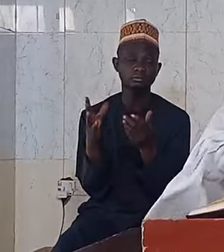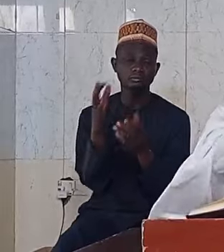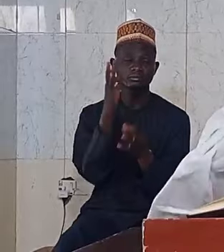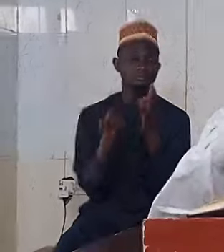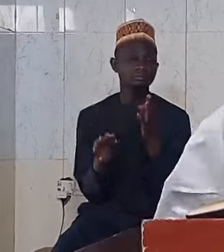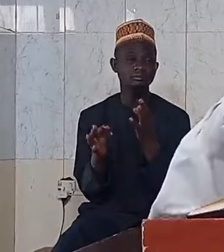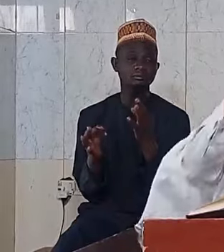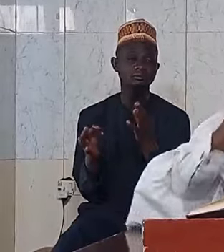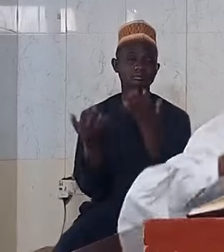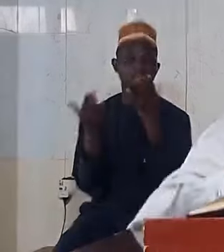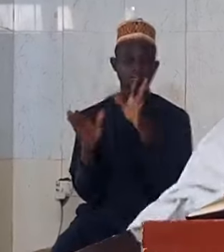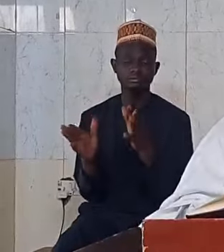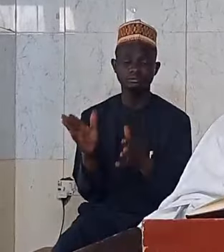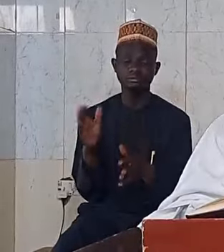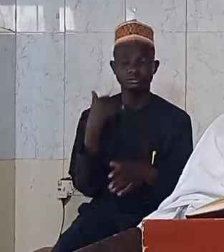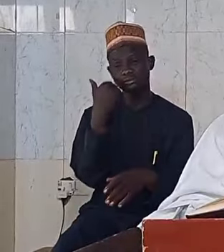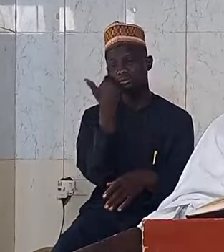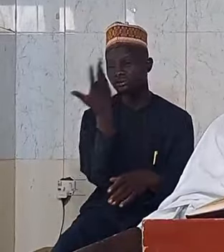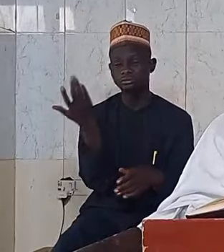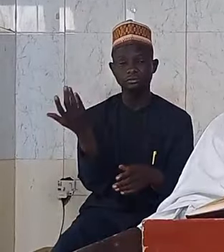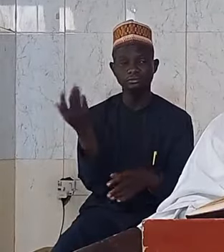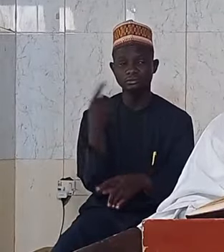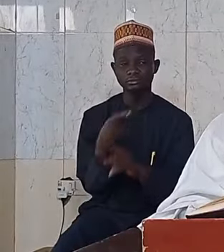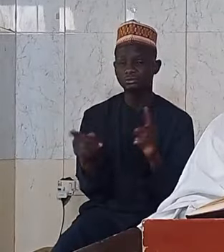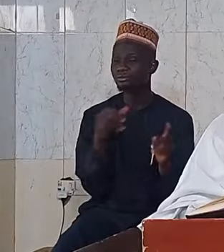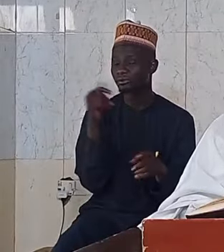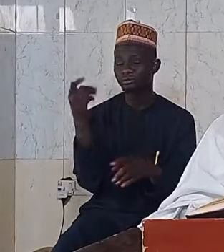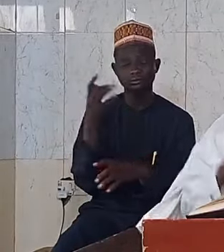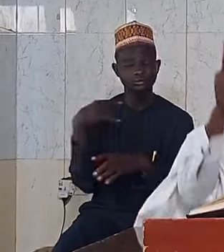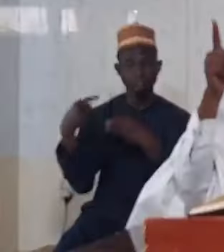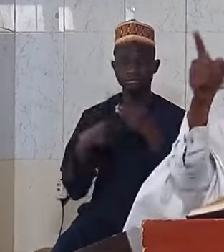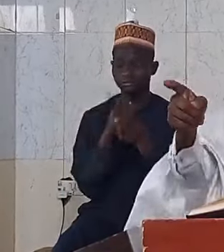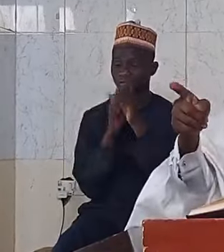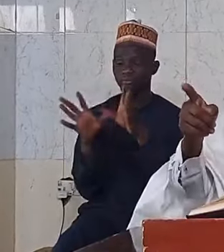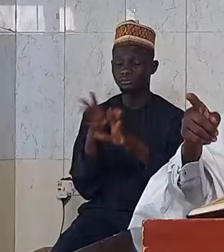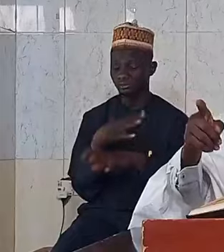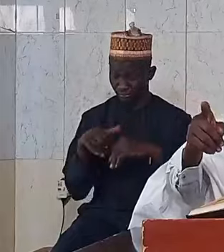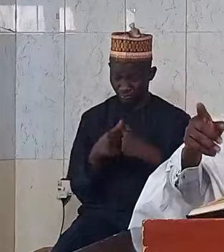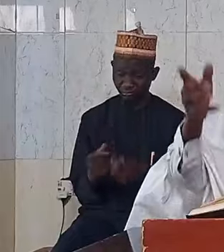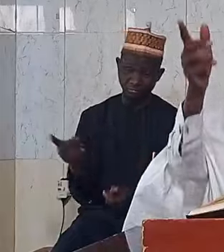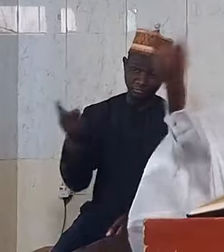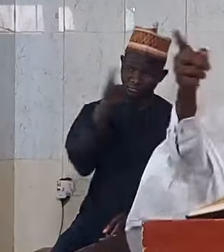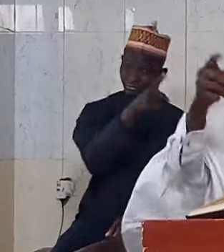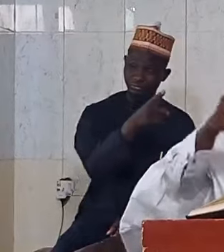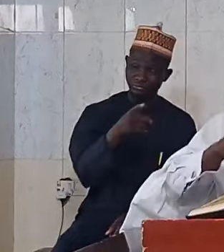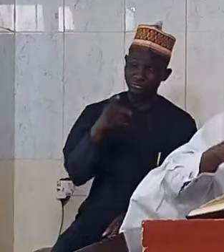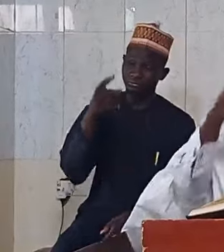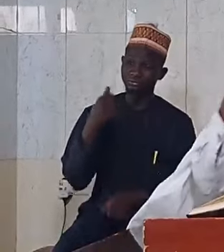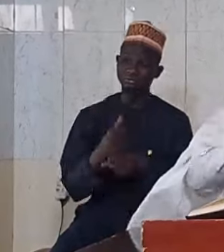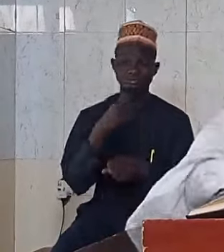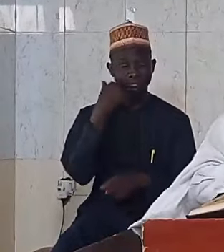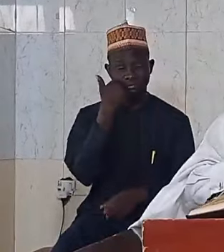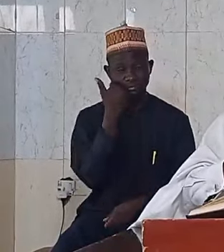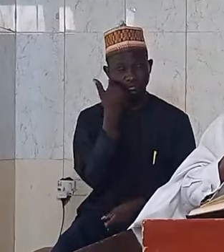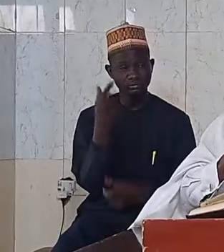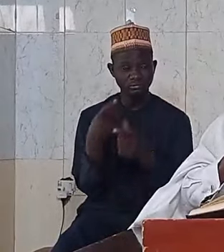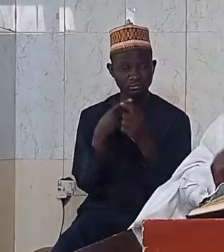sun gudu sun yi abin kunya ba amma ba zancen lada ba to yaya kai da abin kunyar tare da kai in ka